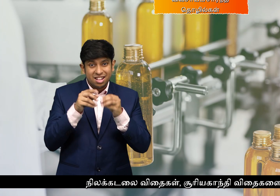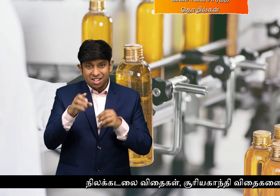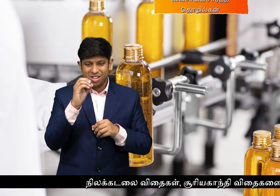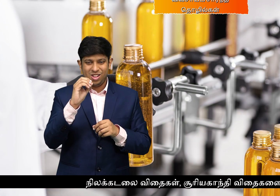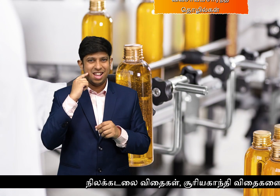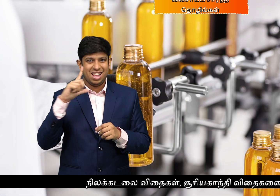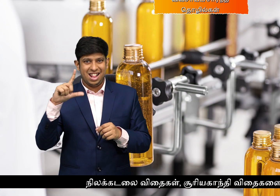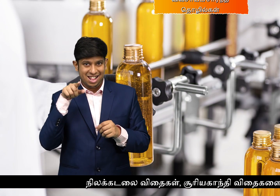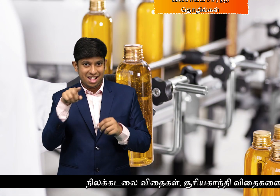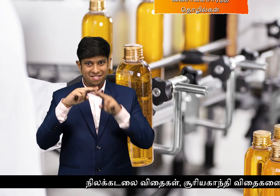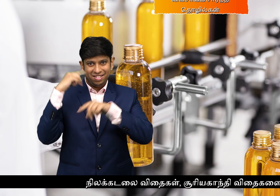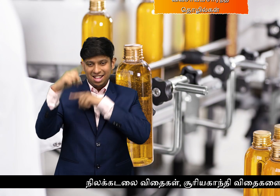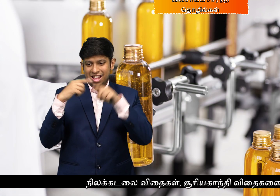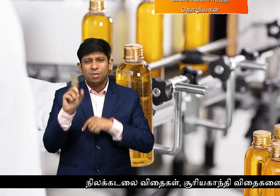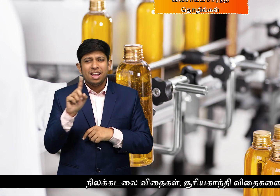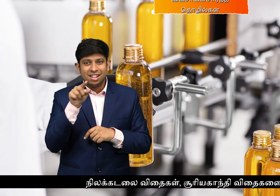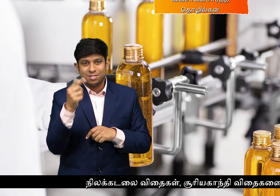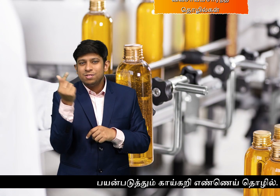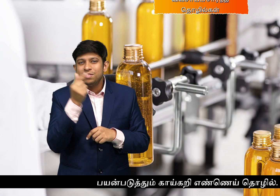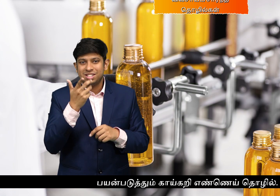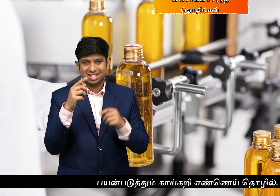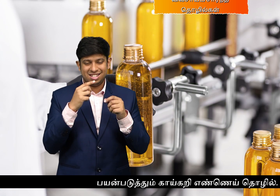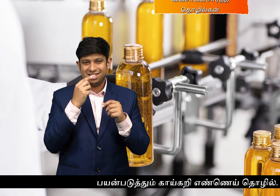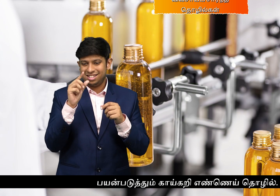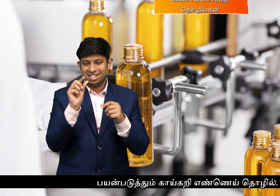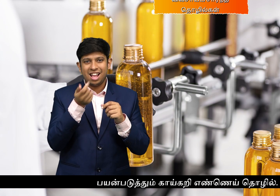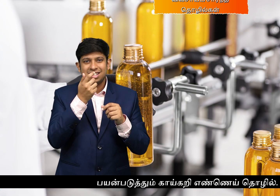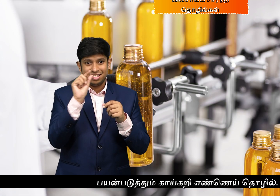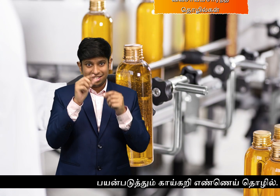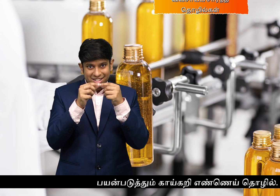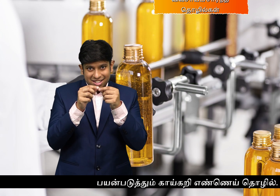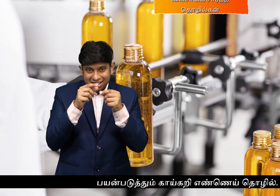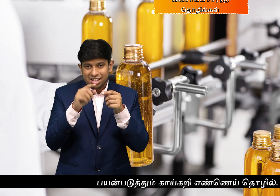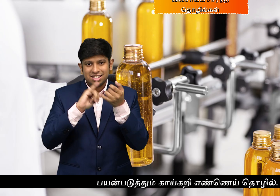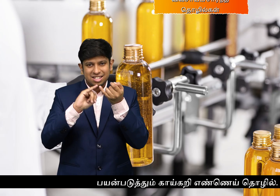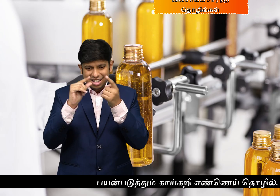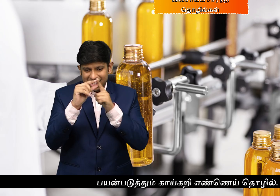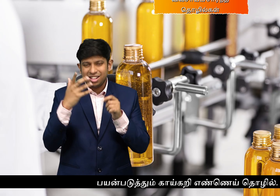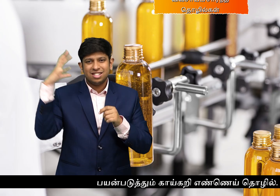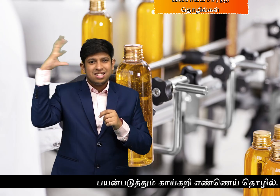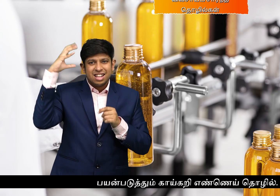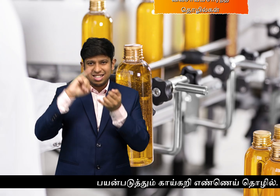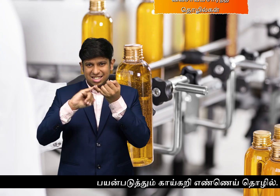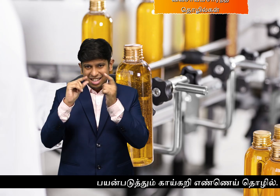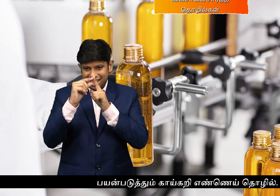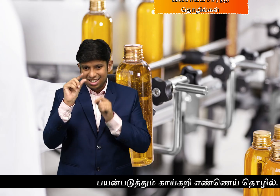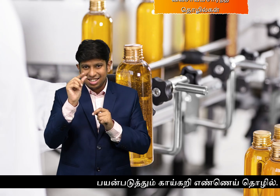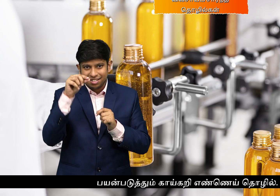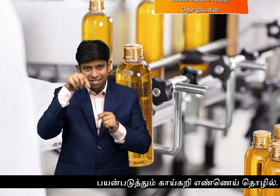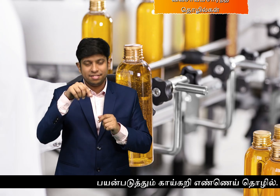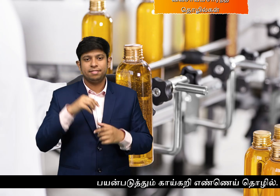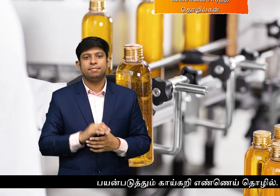நிலக்கடலை விதைகள், சூரியகாந்தி விதைகளை பயன்படுத்தும் காய்கறி, எண்ணெய் தொழில்.